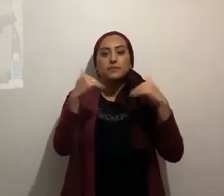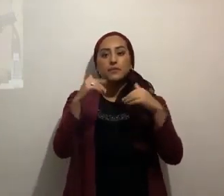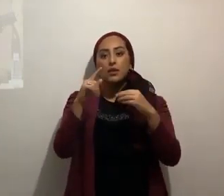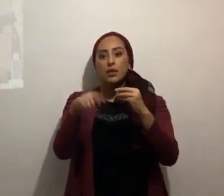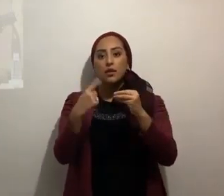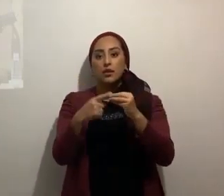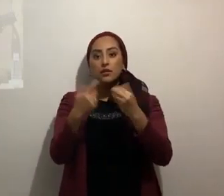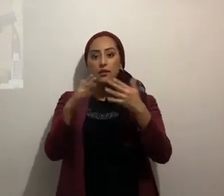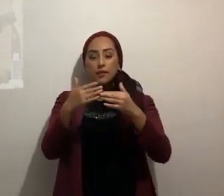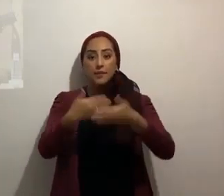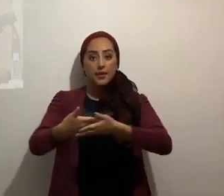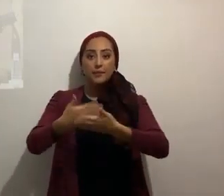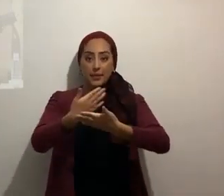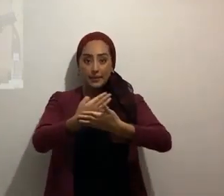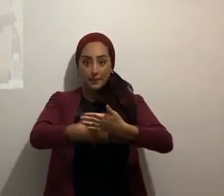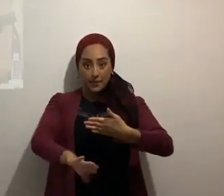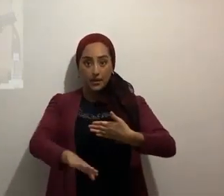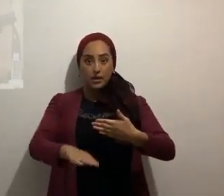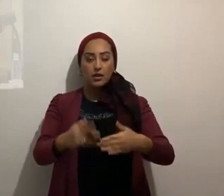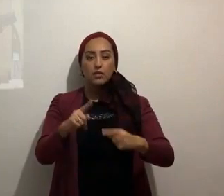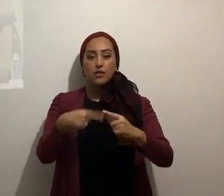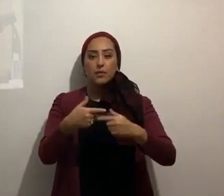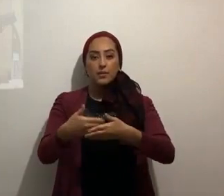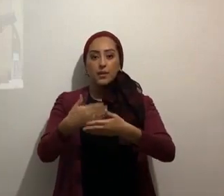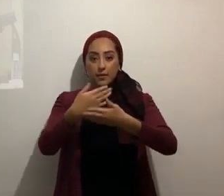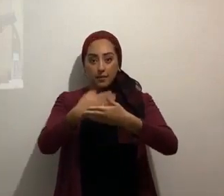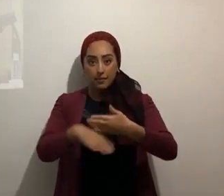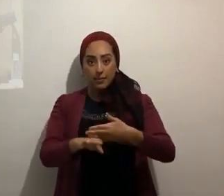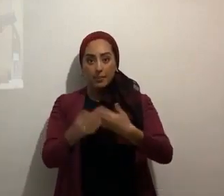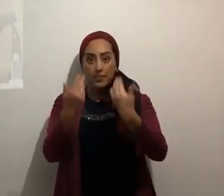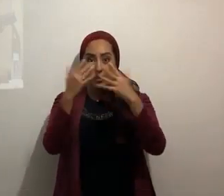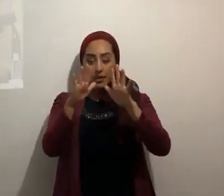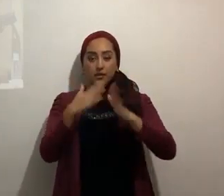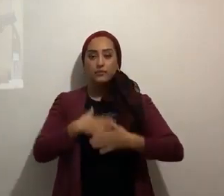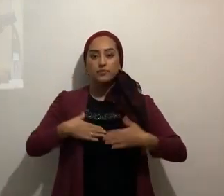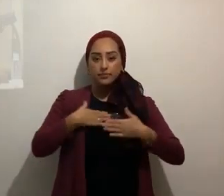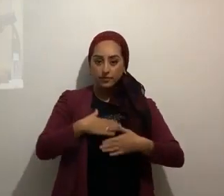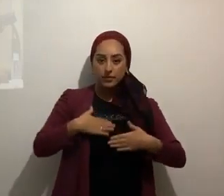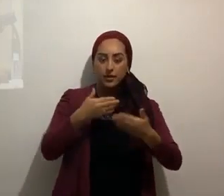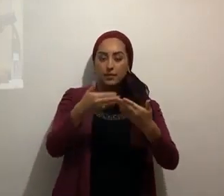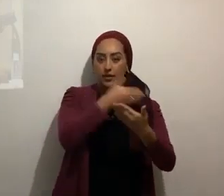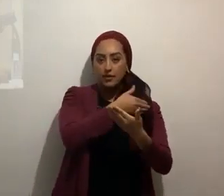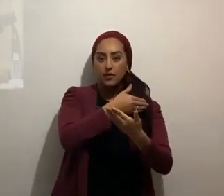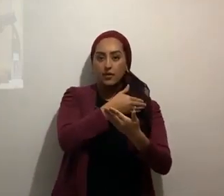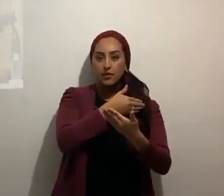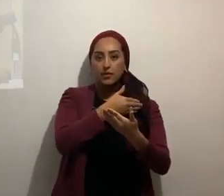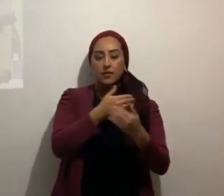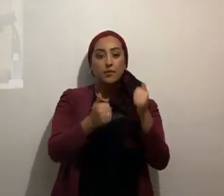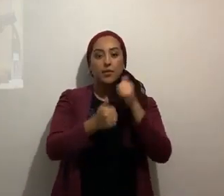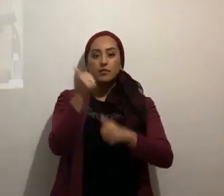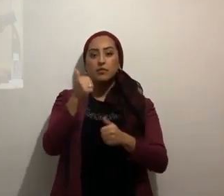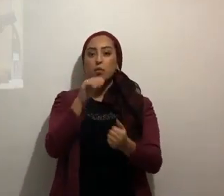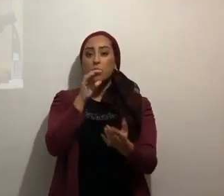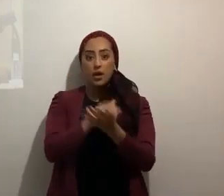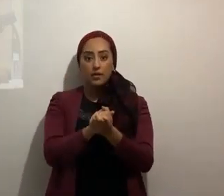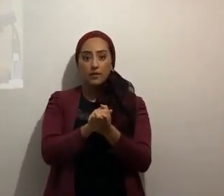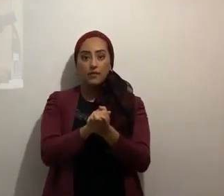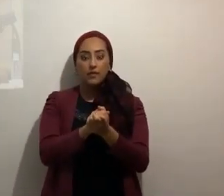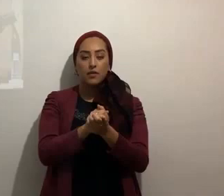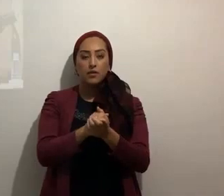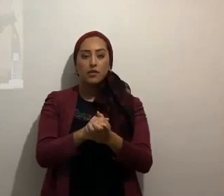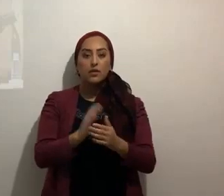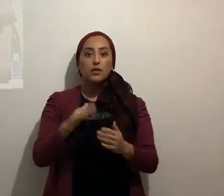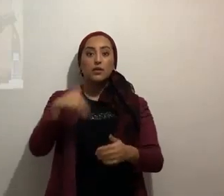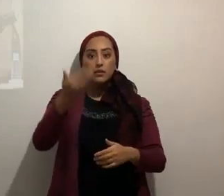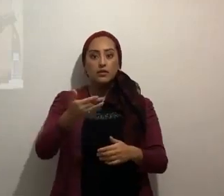se concibe, empieza, después del placer que tuvo la pareja, sobre todo la esposa,